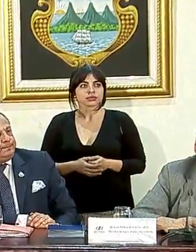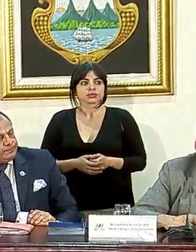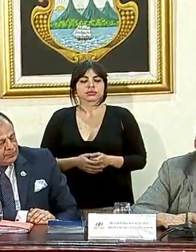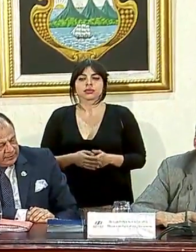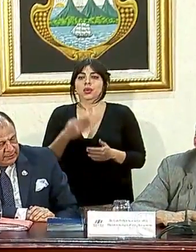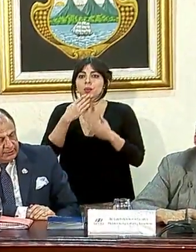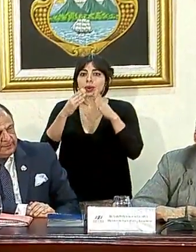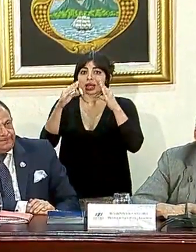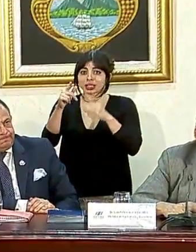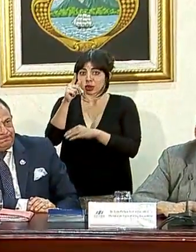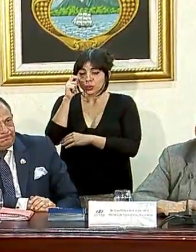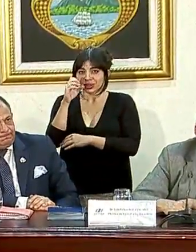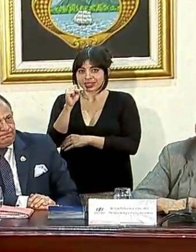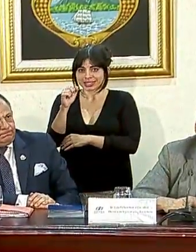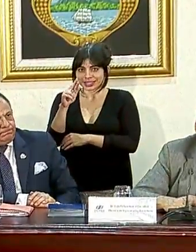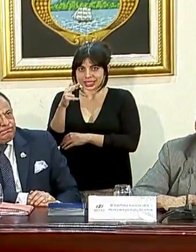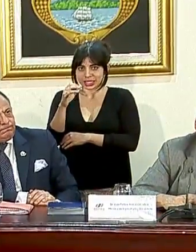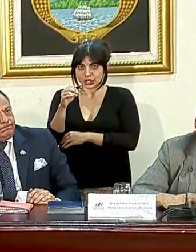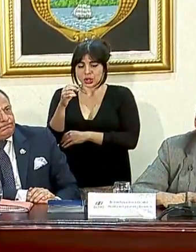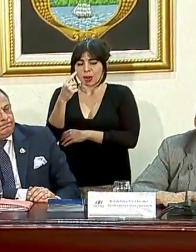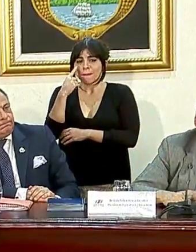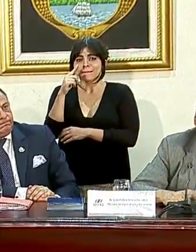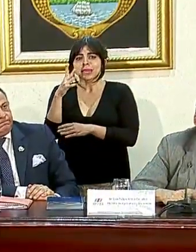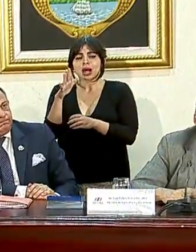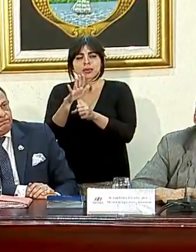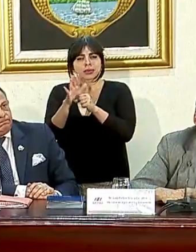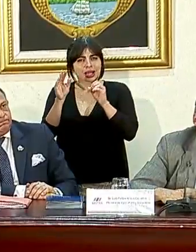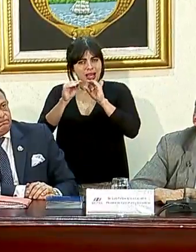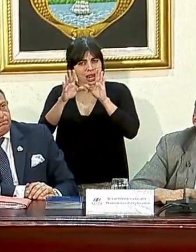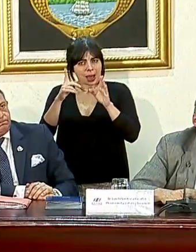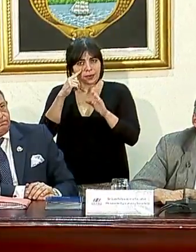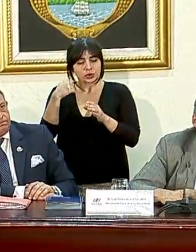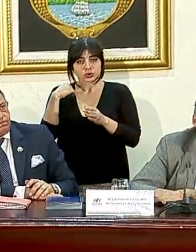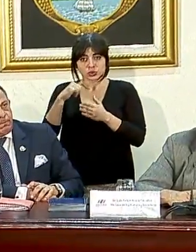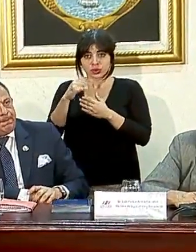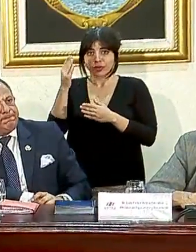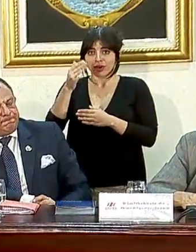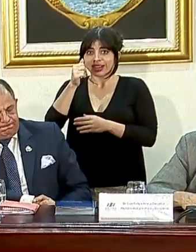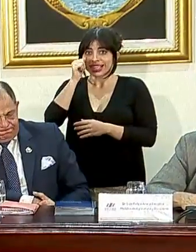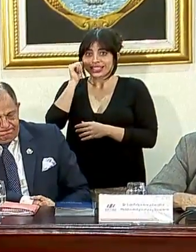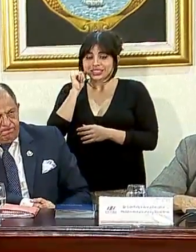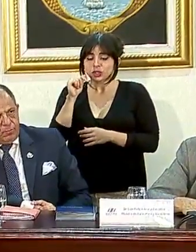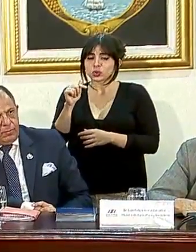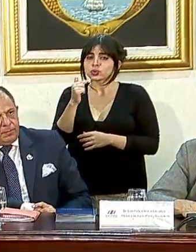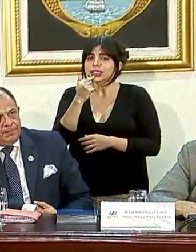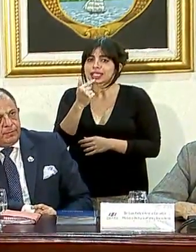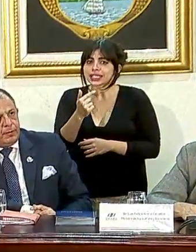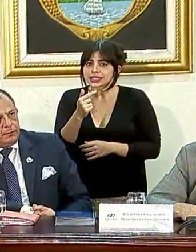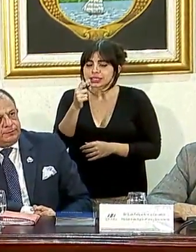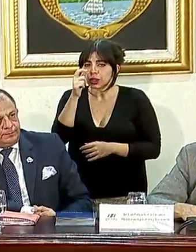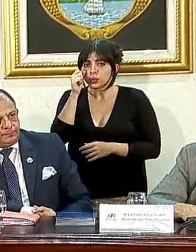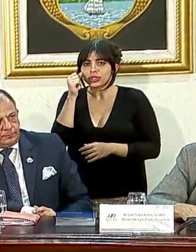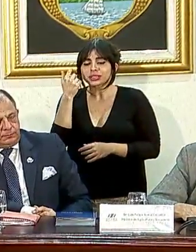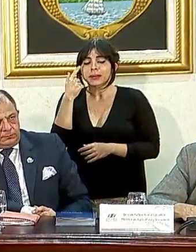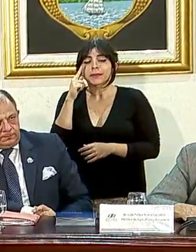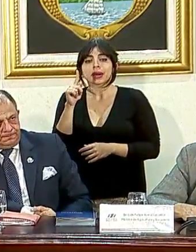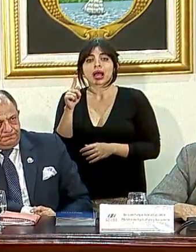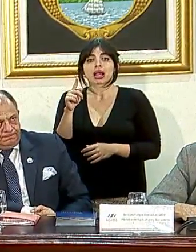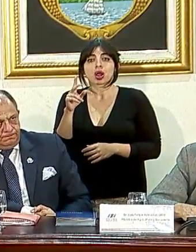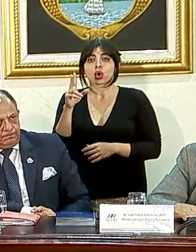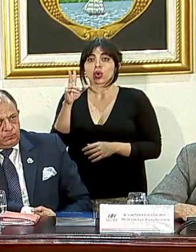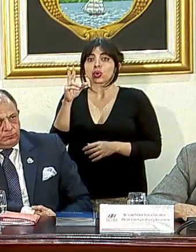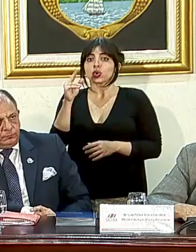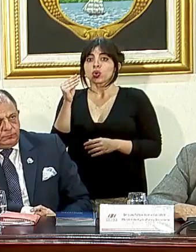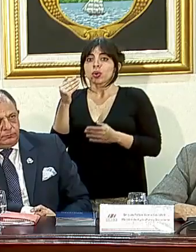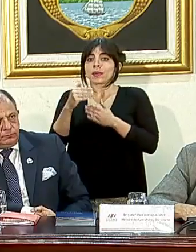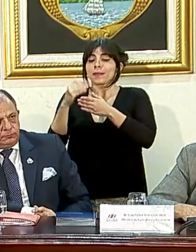Bueno, buenas tardes, don Luis y don Sergio. Para quedar completamente clara, porque yo estuve en la conferencia de ayer y usted decía, don Luis, que para no caer